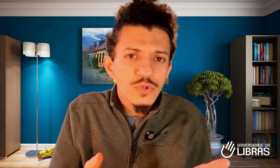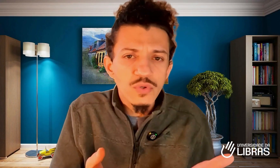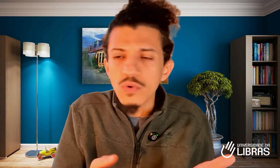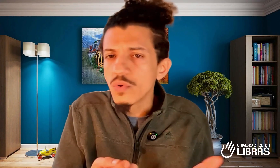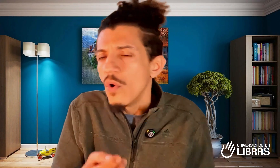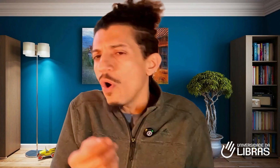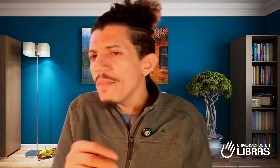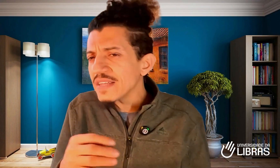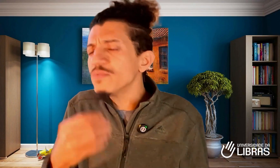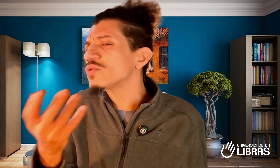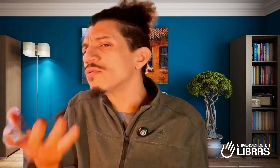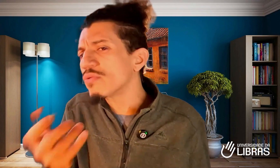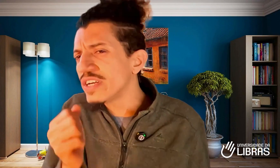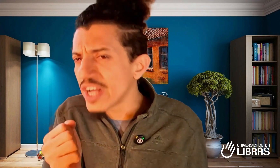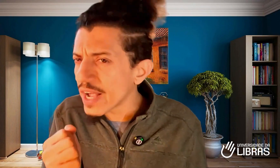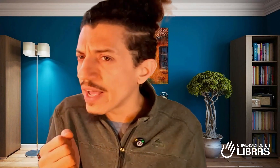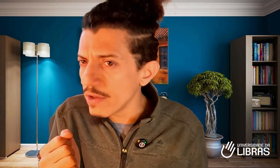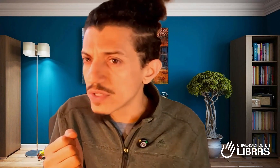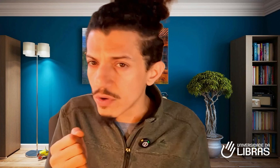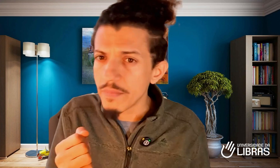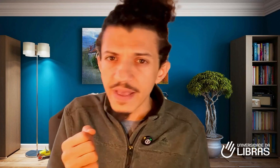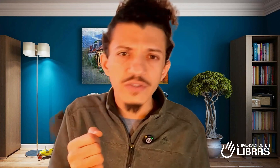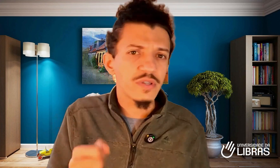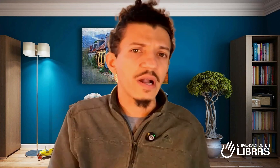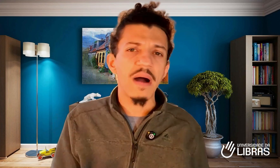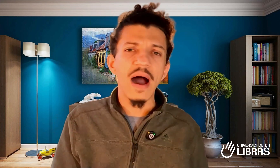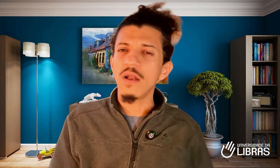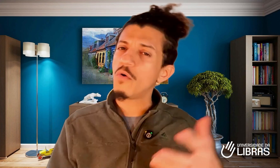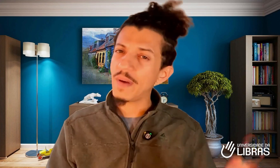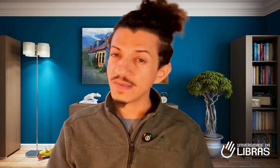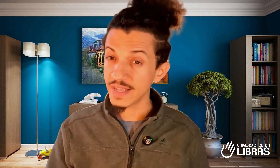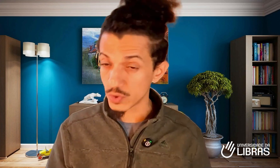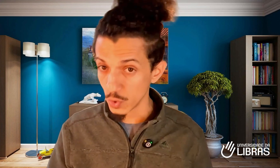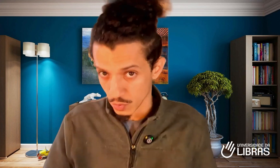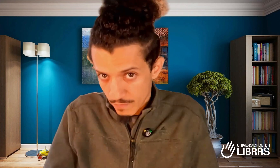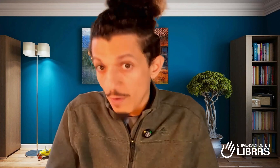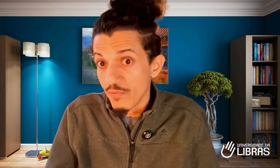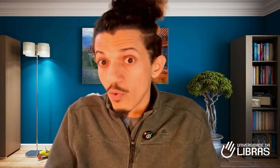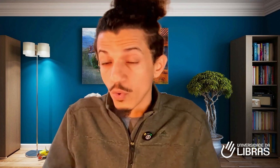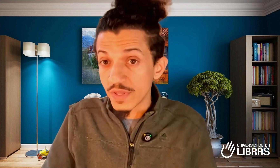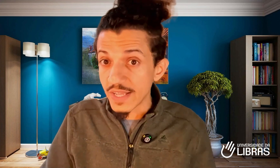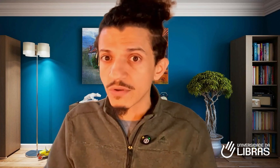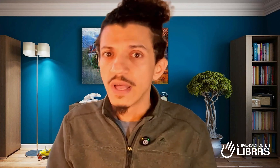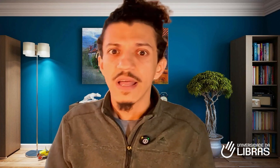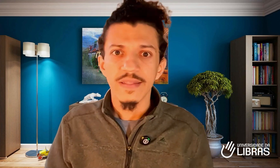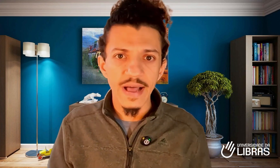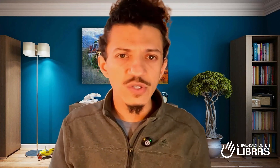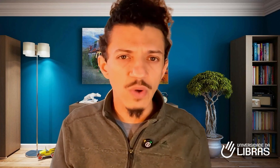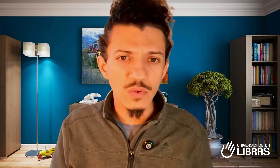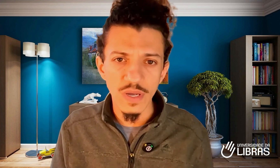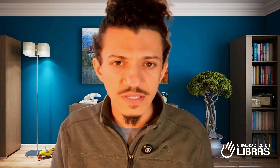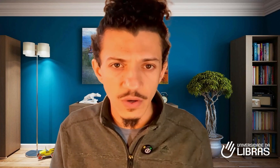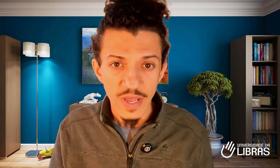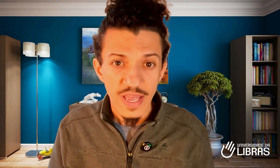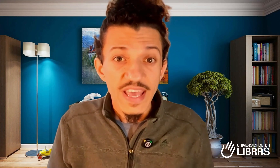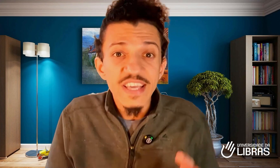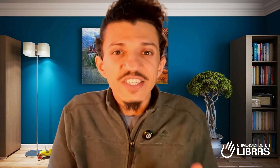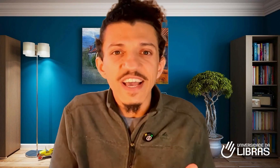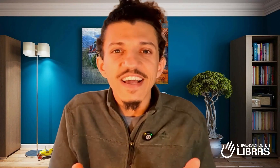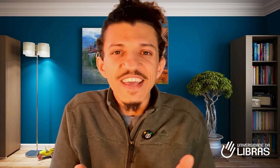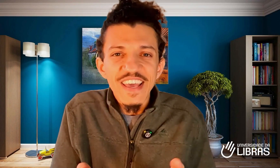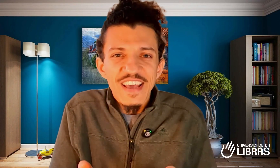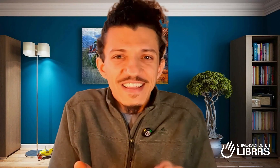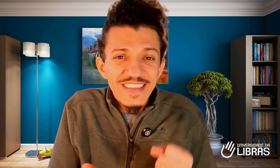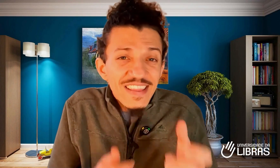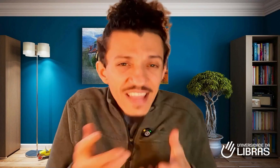aluno surdo, ou mesmo um surdo que chega aí no seu ambiente de trabalho, um paciente surdo, conforme for o contexto da sua atuação, e que